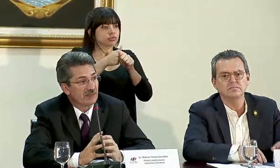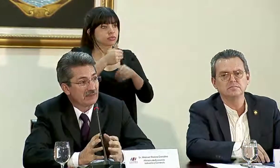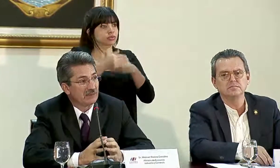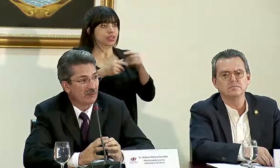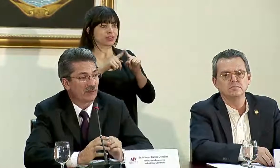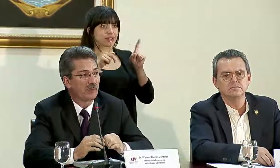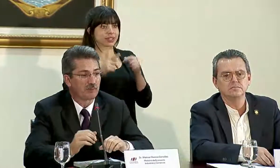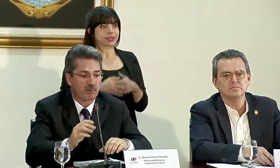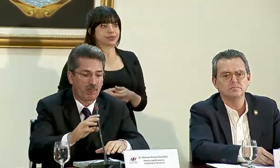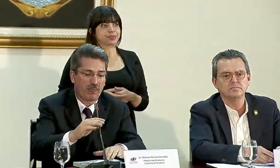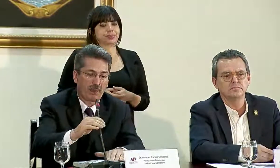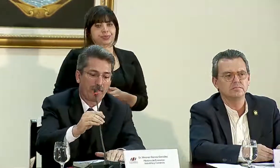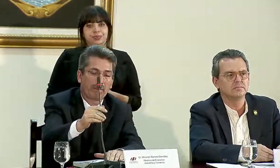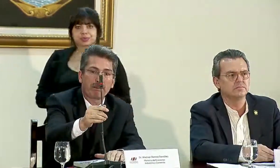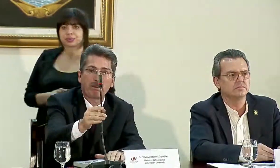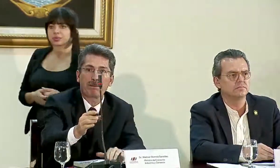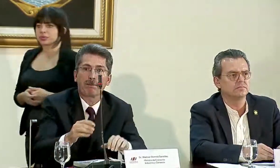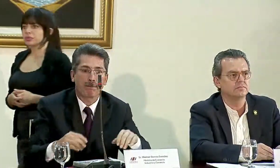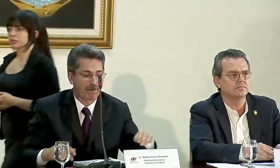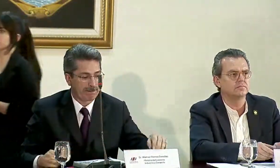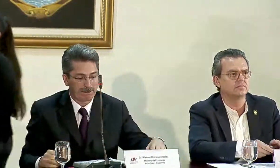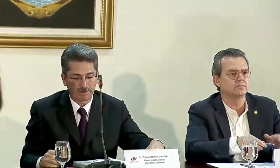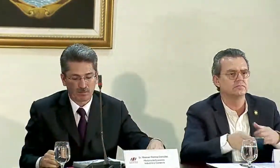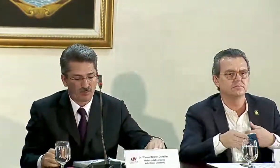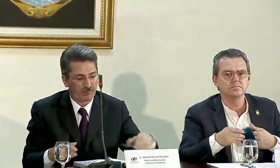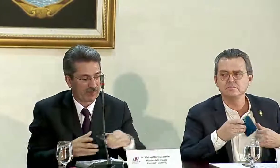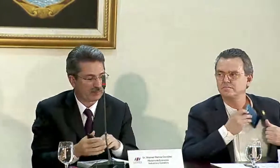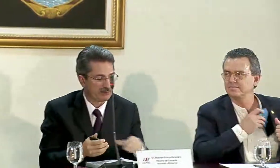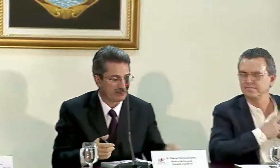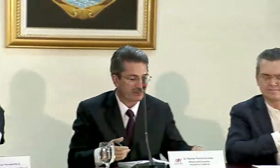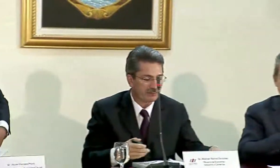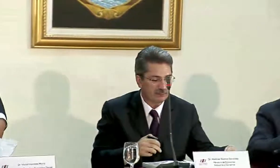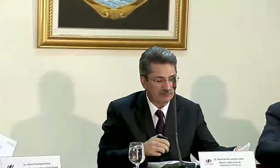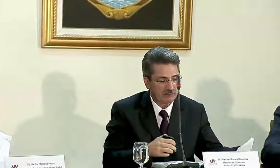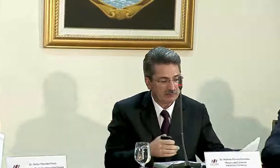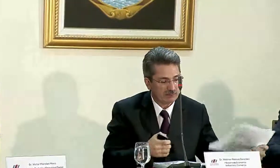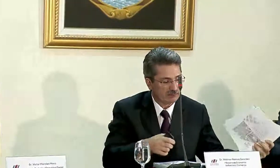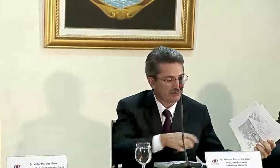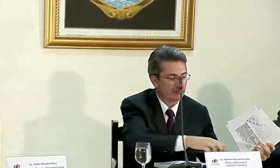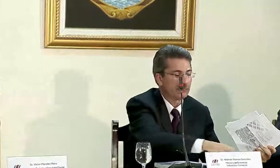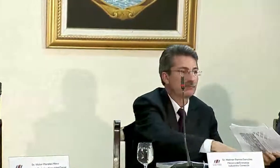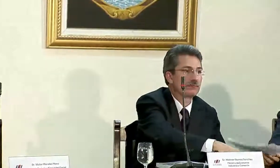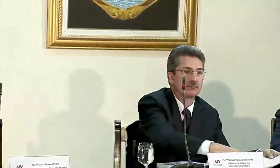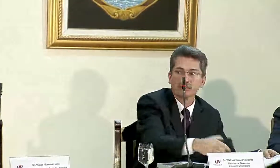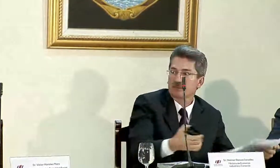¿Alguna otra consulta? Muchas gracias, muy buenas tardes, colegas.